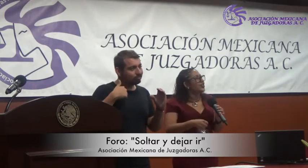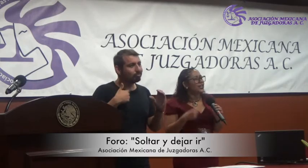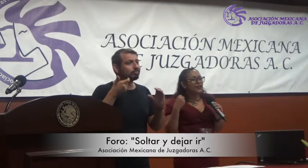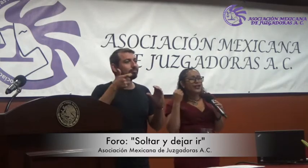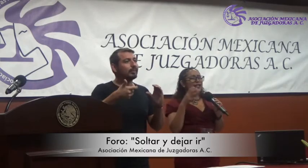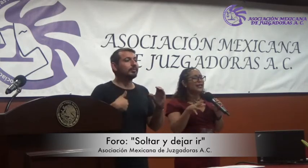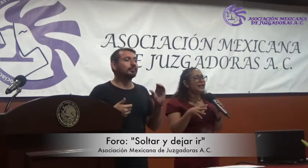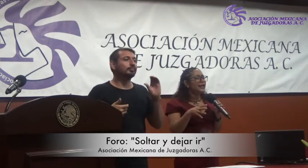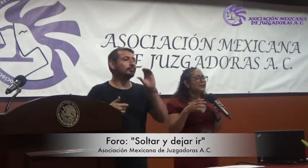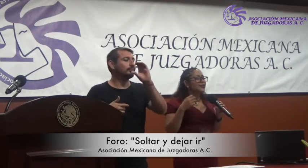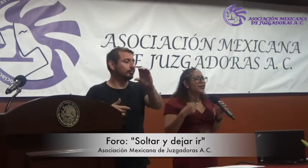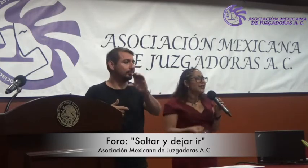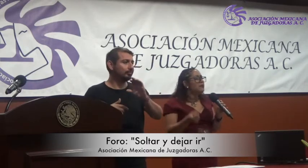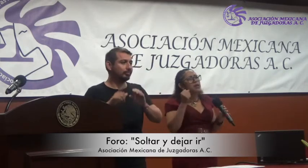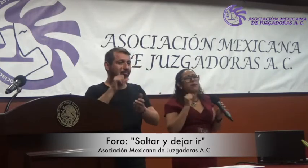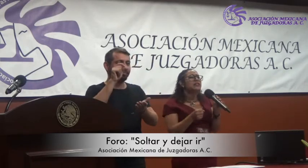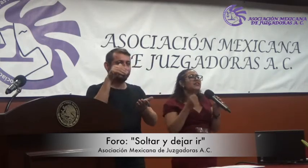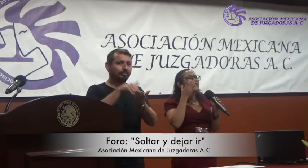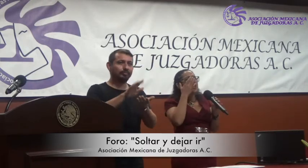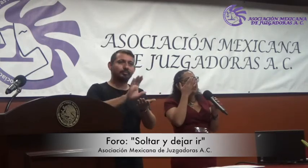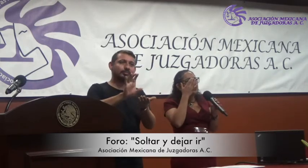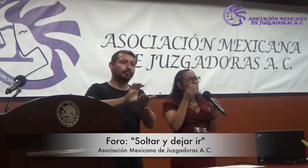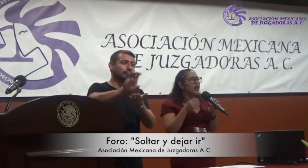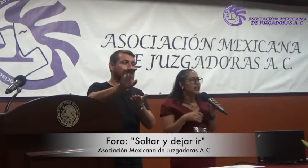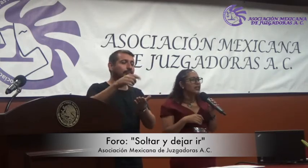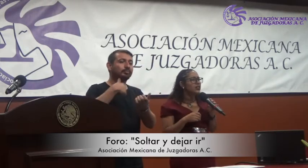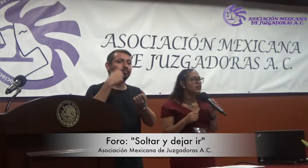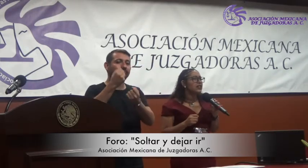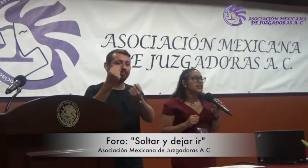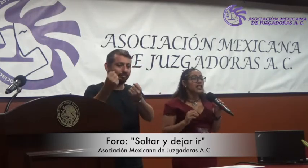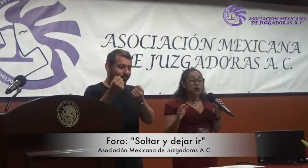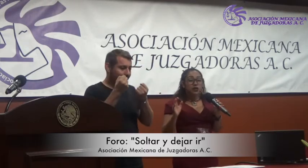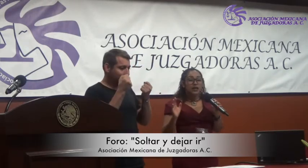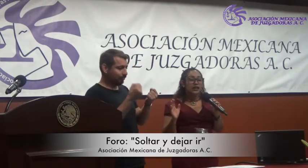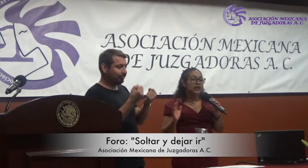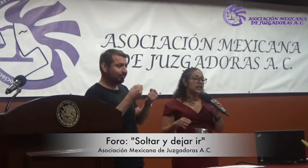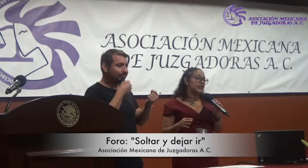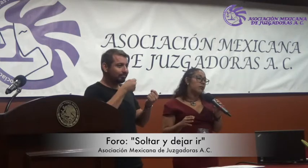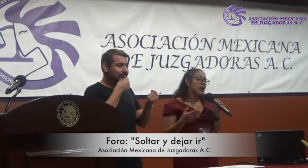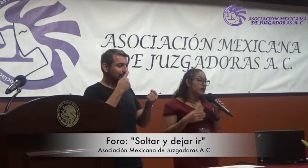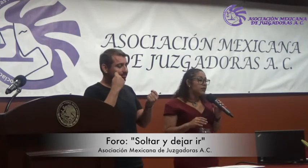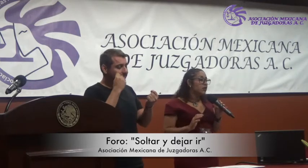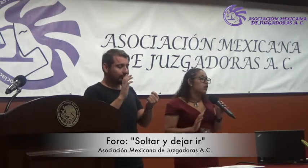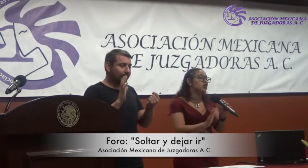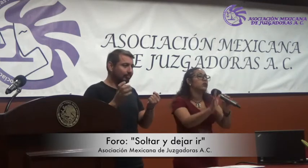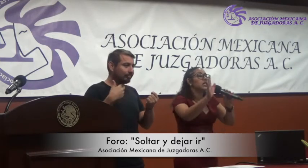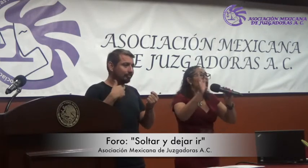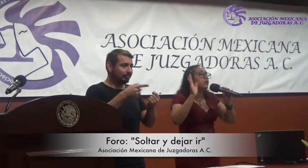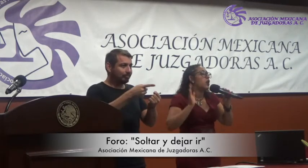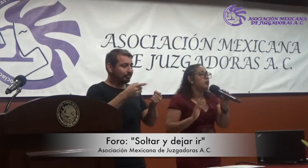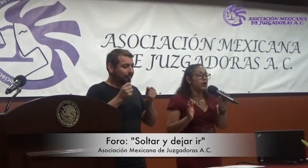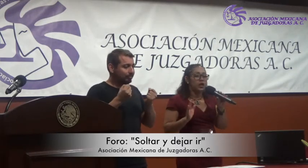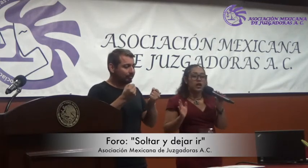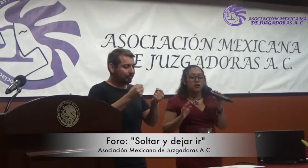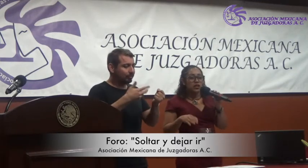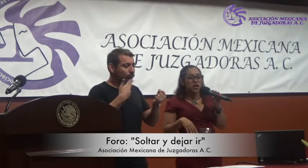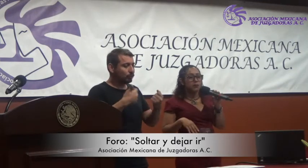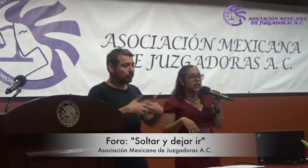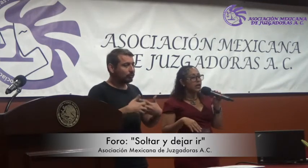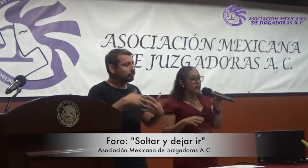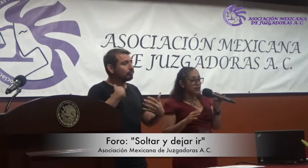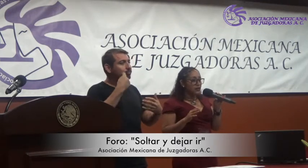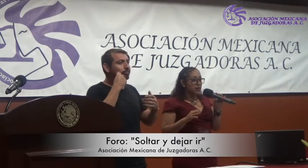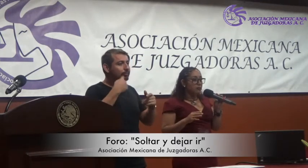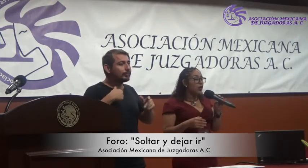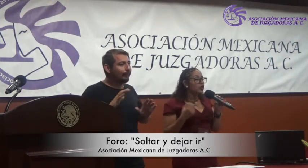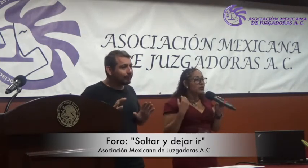bien contento vas y le entregas los 20 mil pesos y te llevas tu carrito. Que hasta para llevártelo lo tuviste que empujar porque ya no tenía